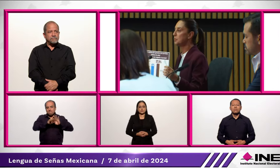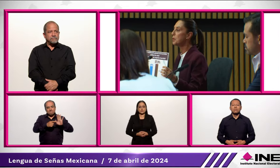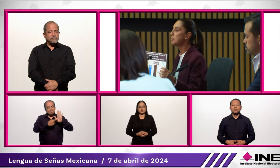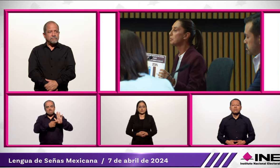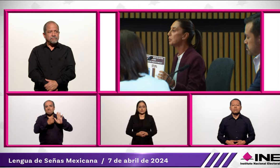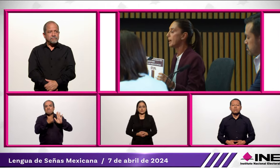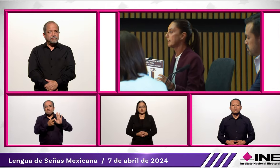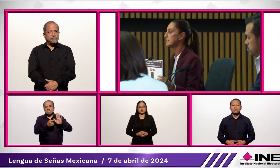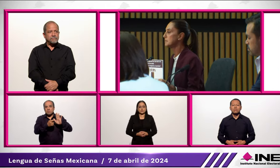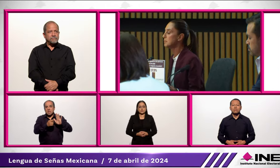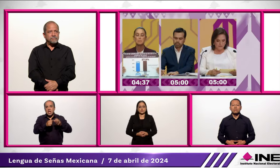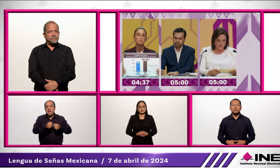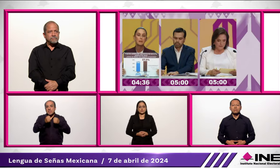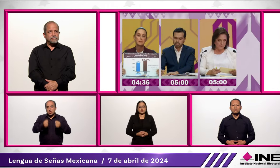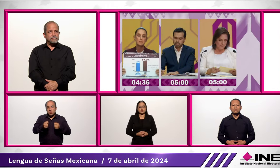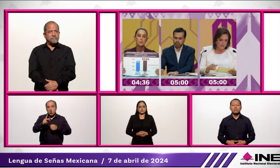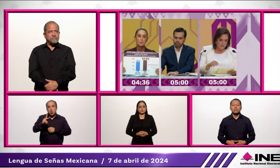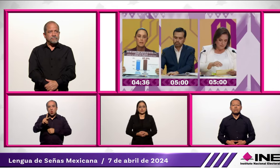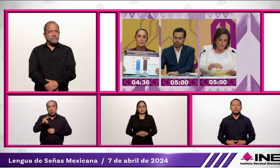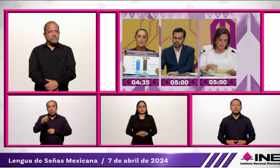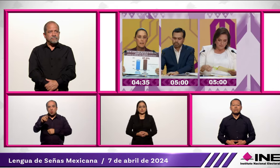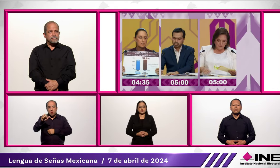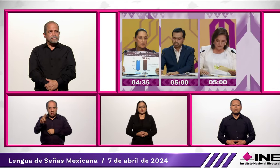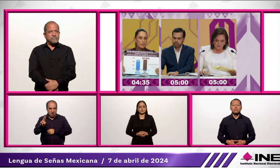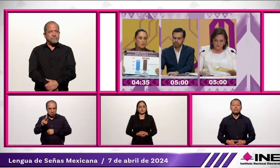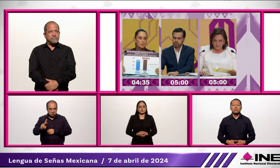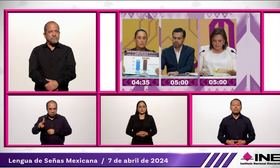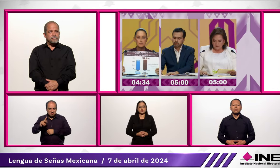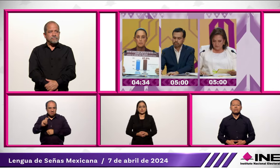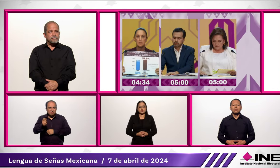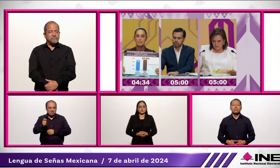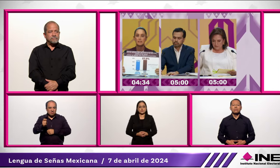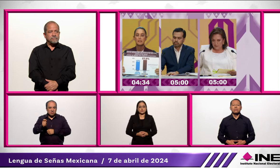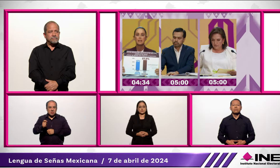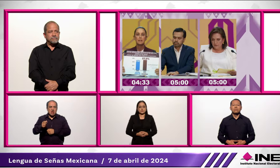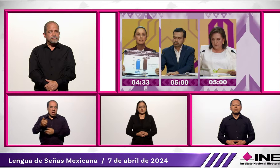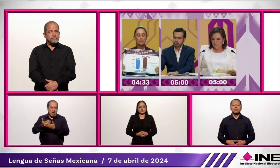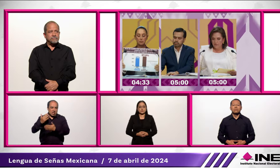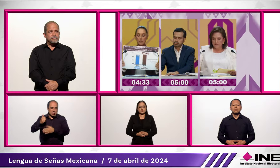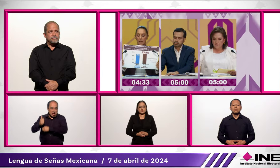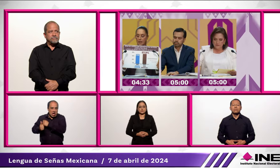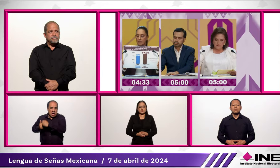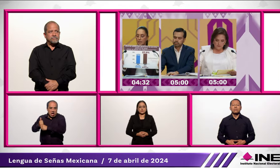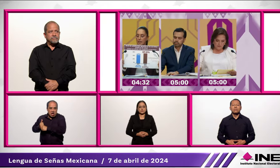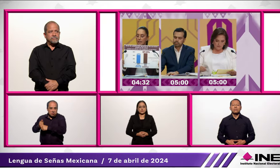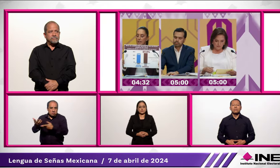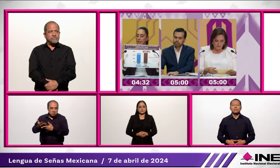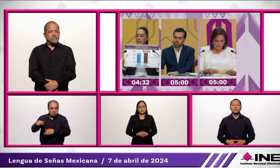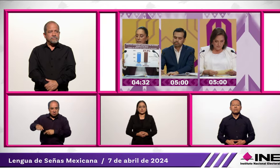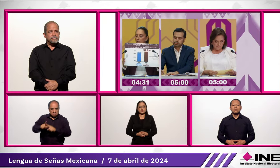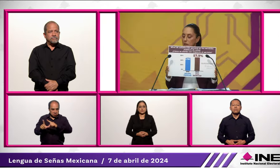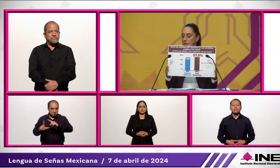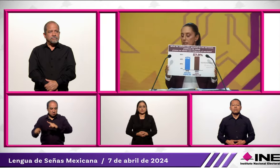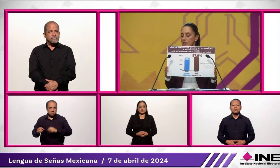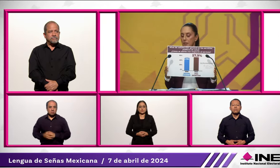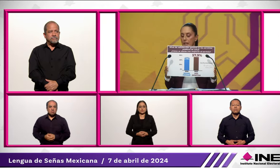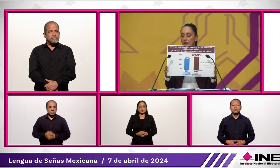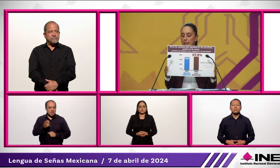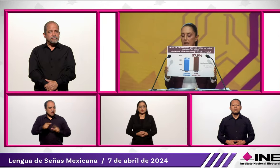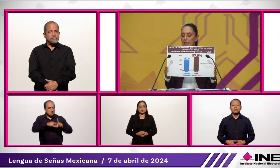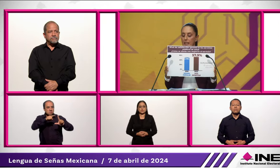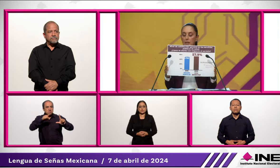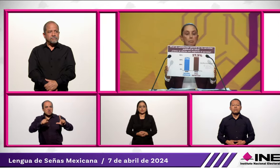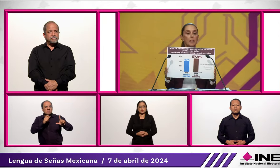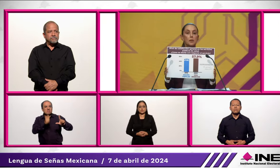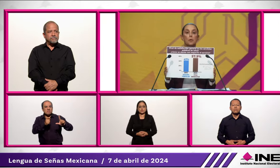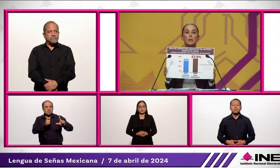llamado Seguro Popular que se implementó durante varios años en nuestro país. Esta es una gráfica de la Encuesta Nacional